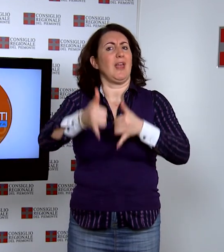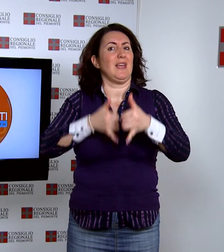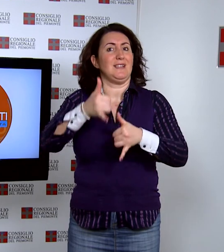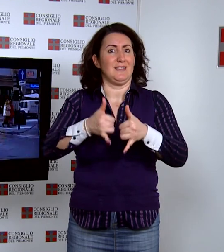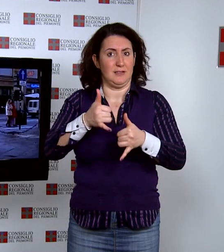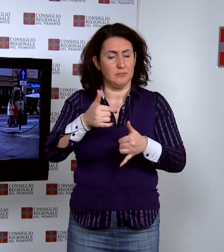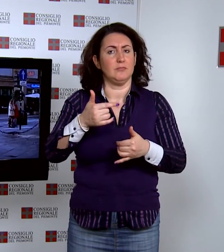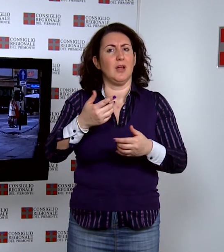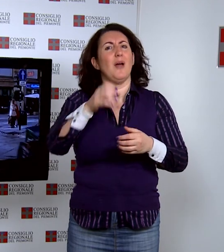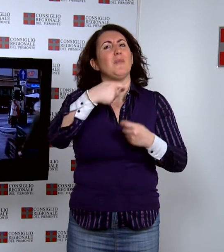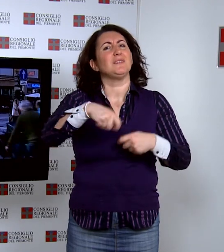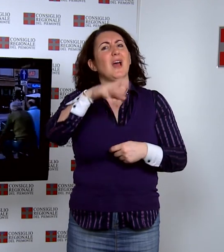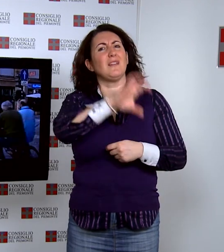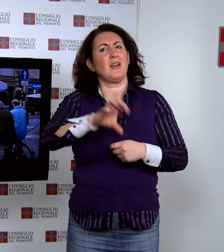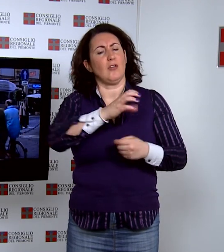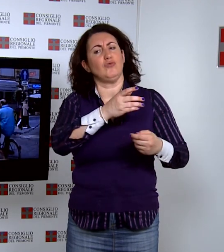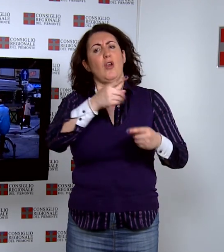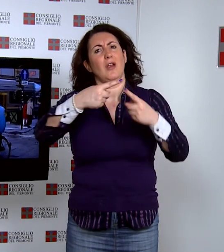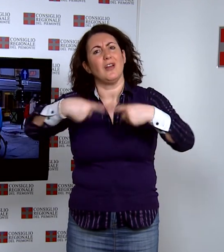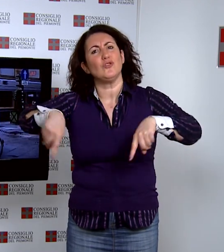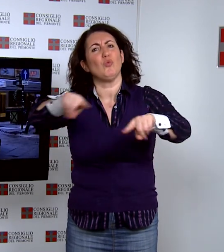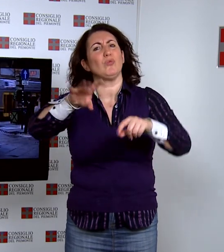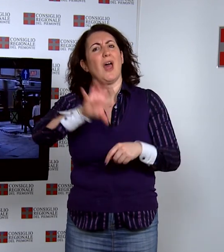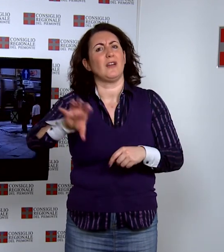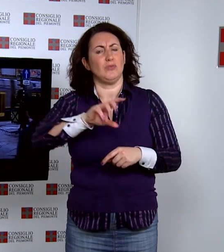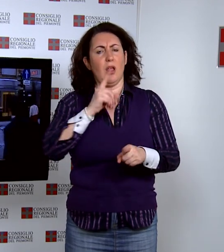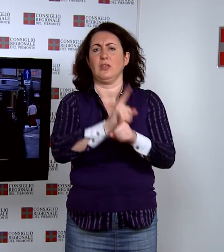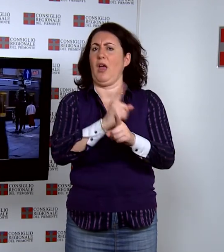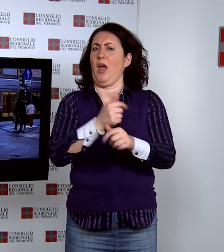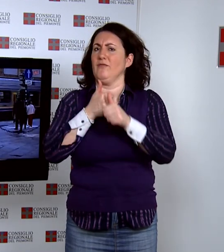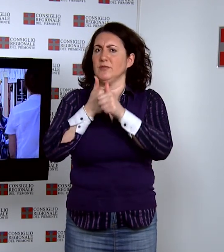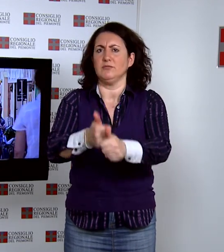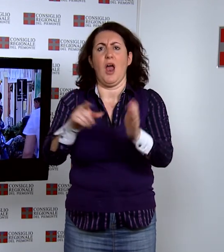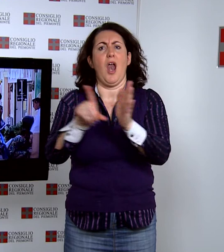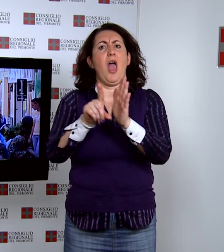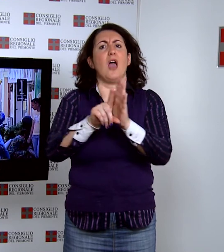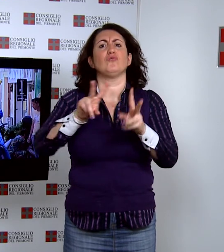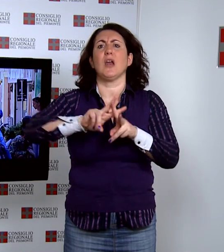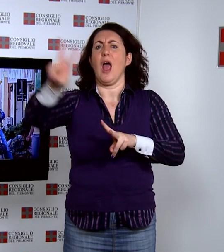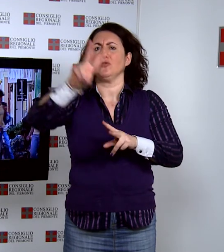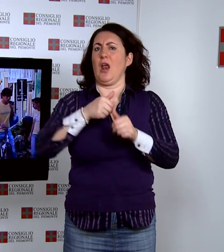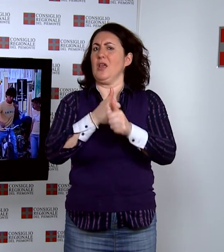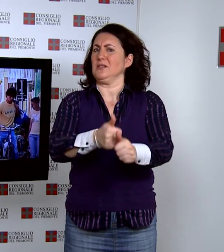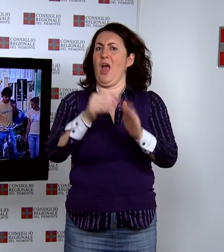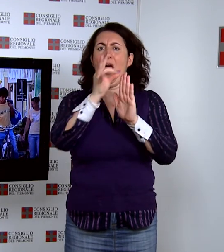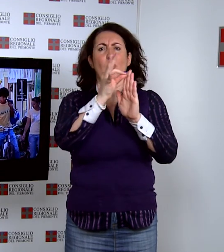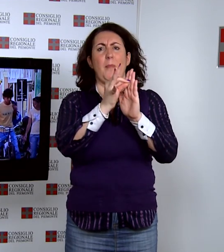della Regione e la Giunta regionale a mettere in essere tutte le iniziative necessarie per arrivare all'inserimento dei punti contenuti